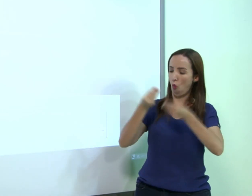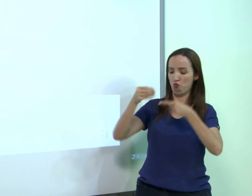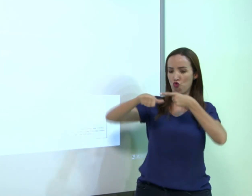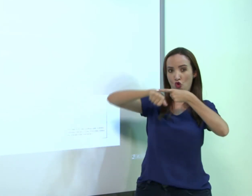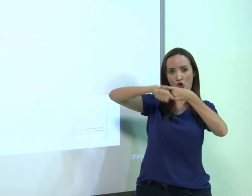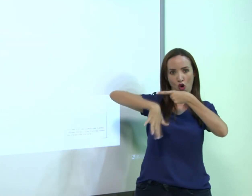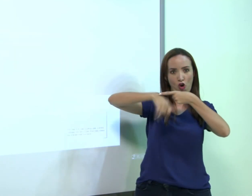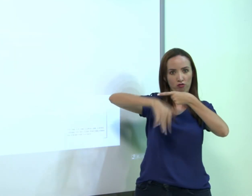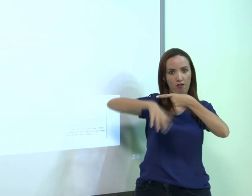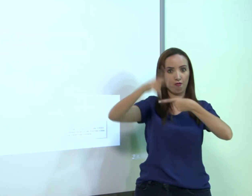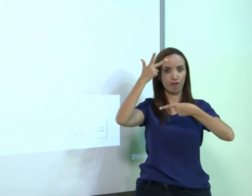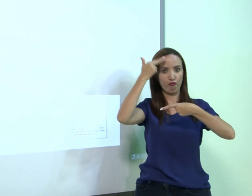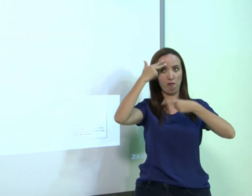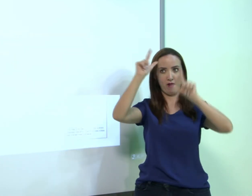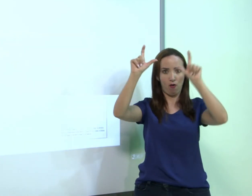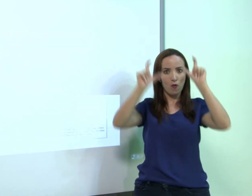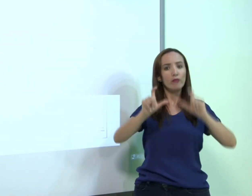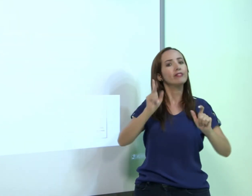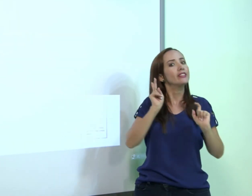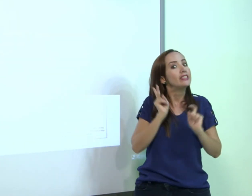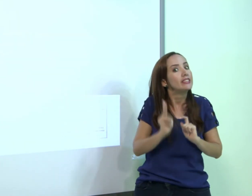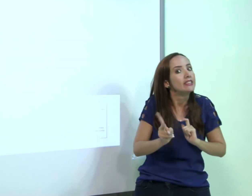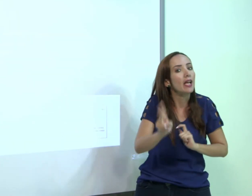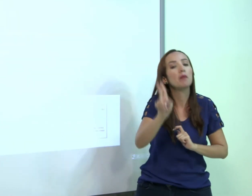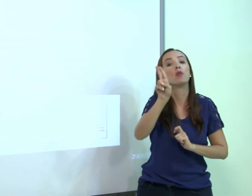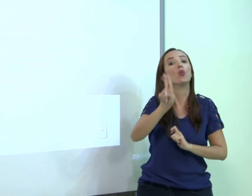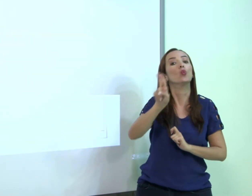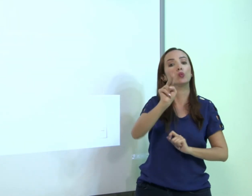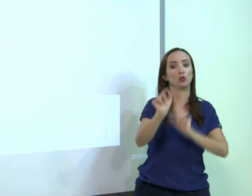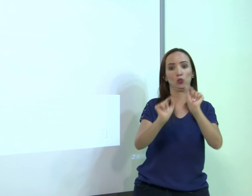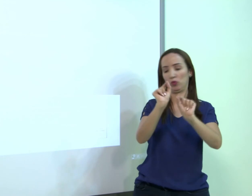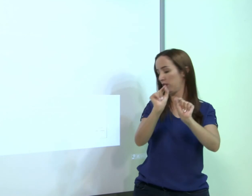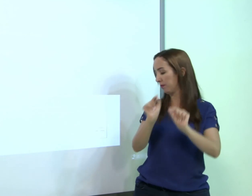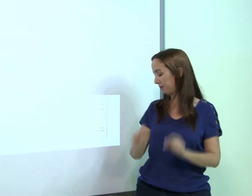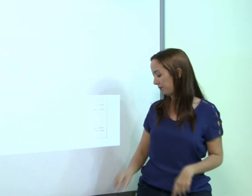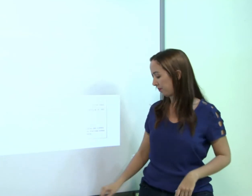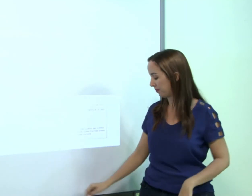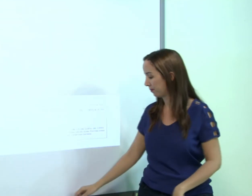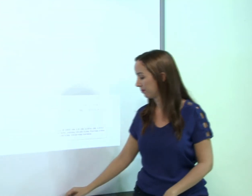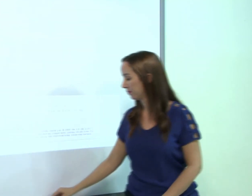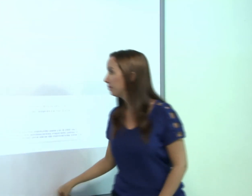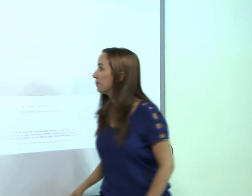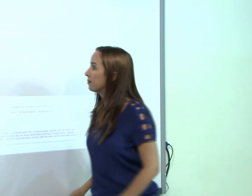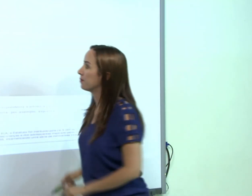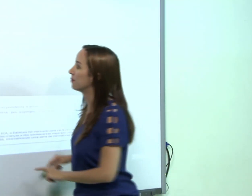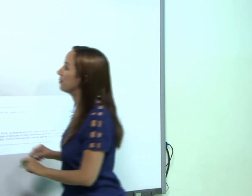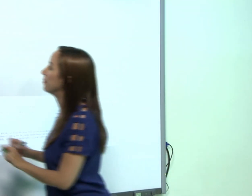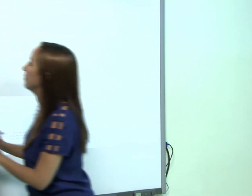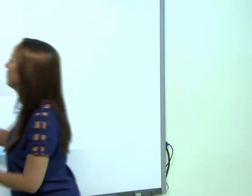Então, viram aqui a citação, o rodapé, a estrutura?